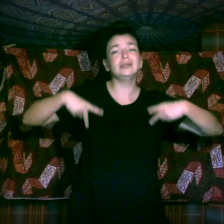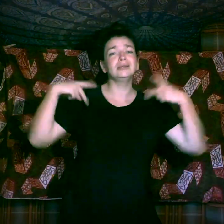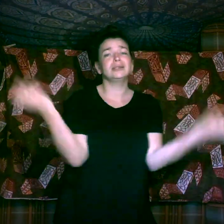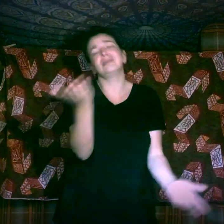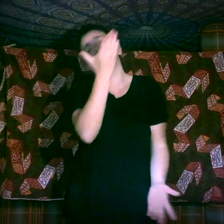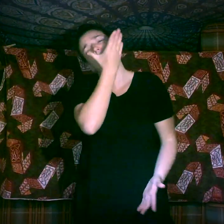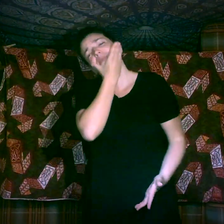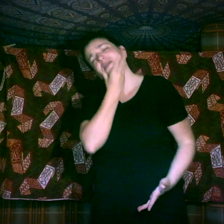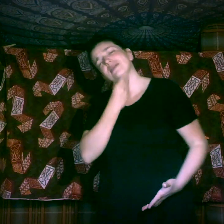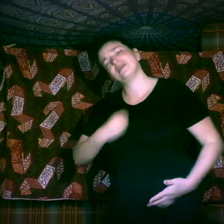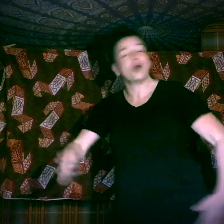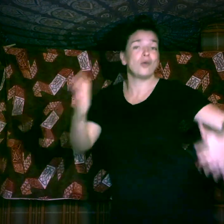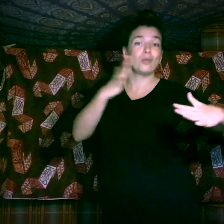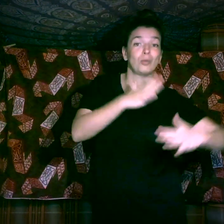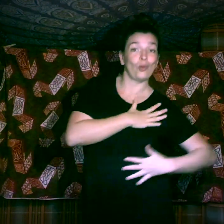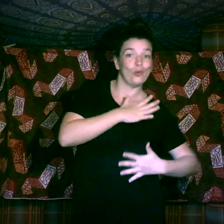n'avons peur de rien.